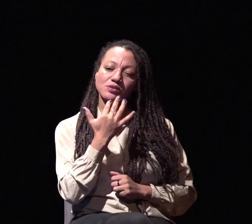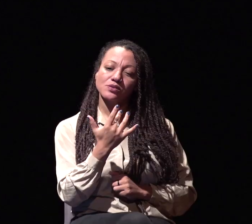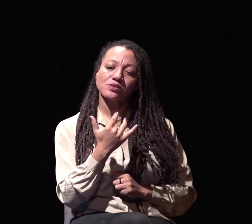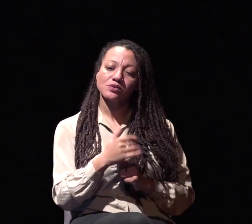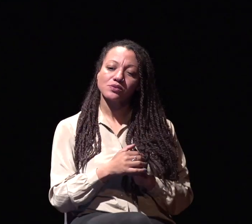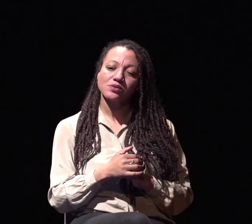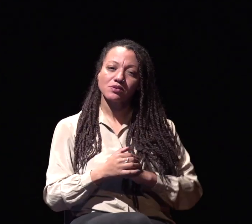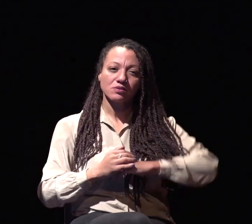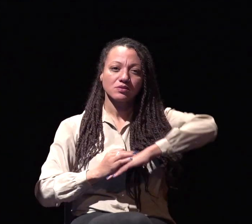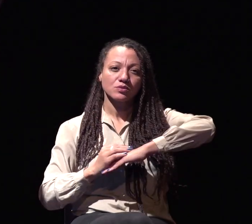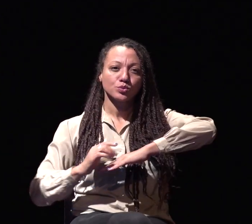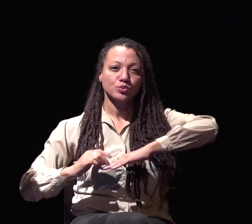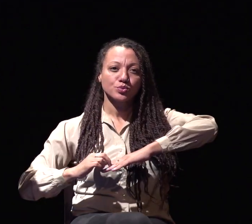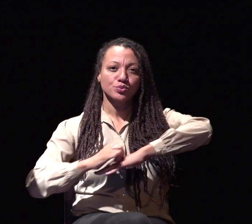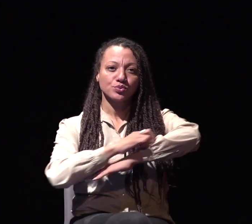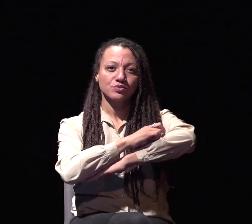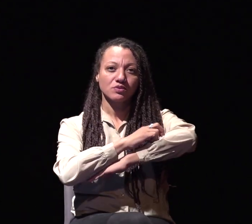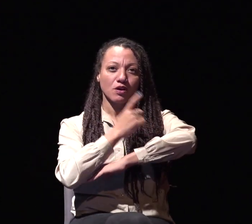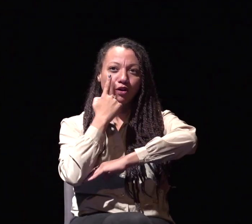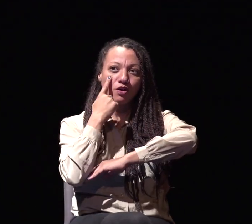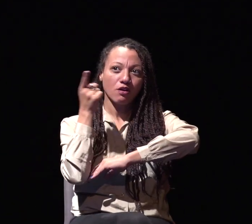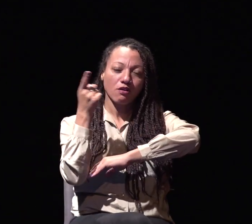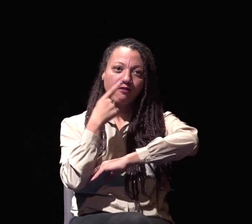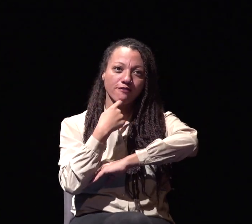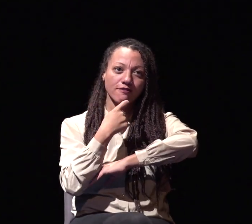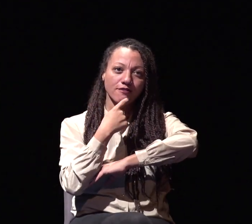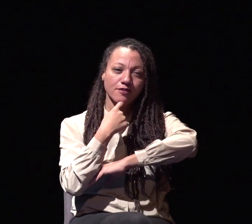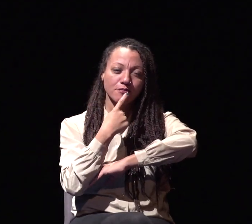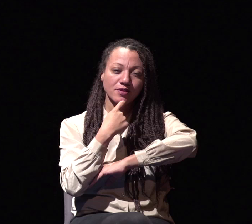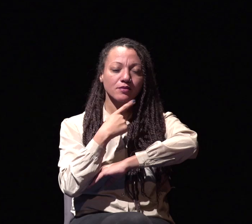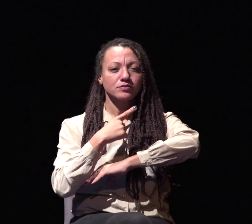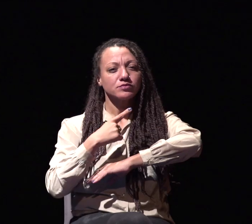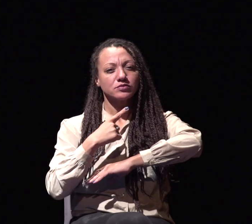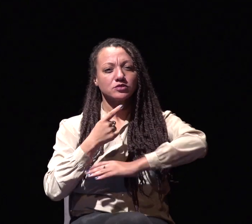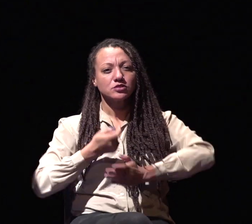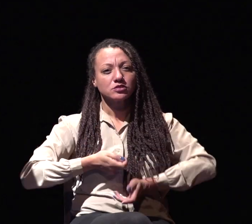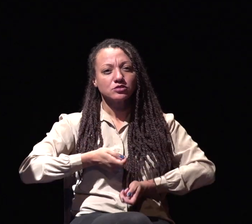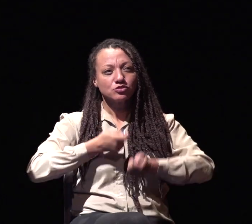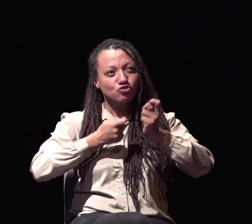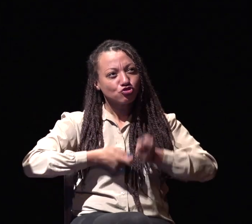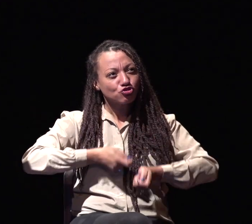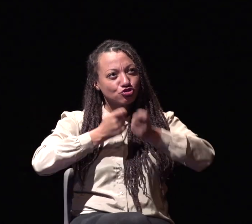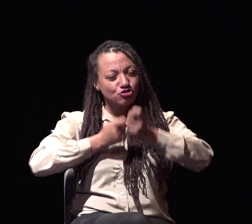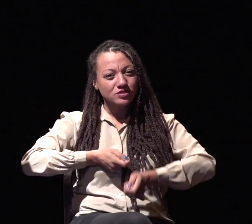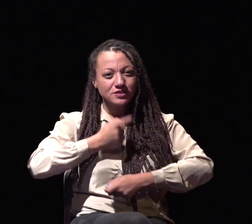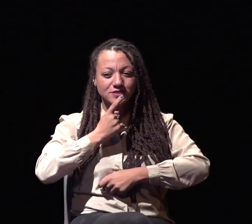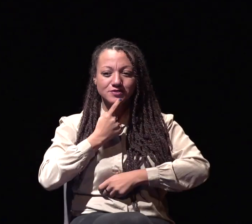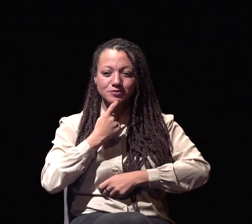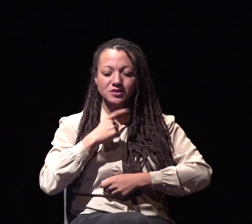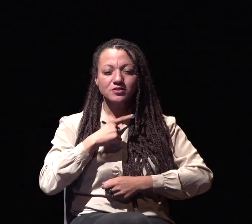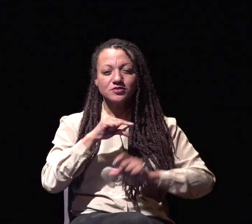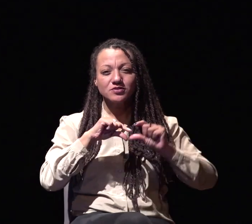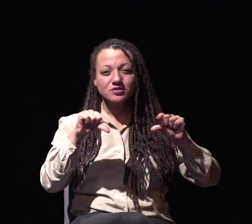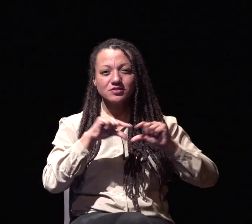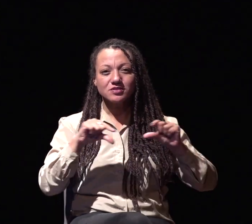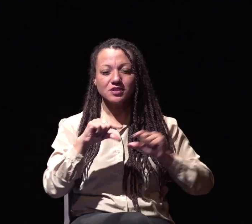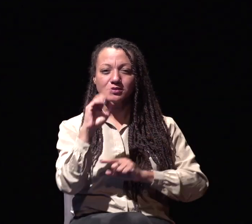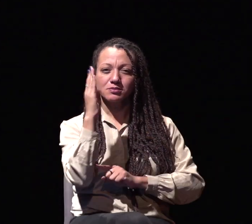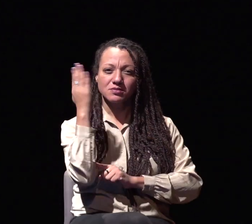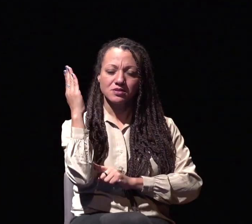grandes rampas, aqui fora, vermelhas, ela mandou usar tinta vermelha para escrever frases do livro de Moreno na